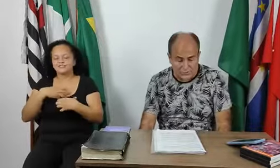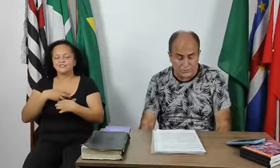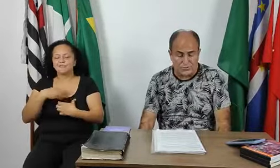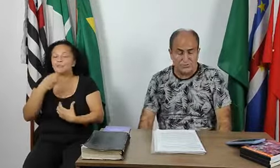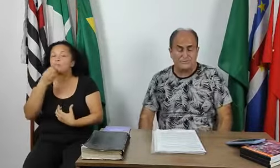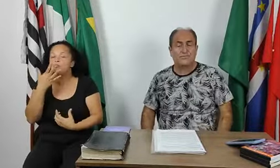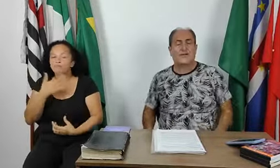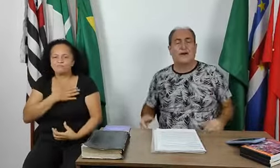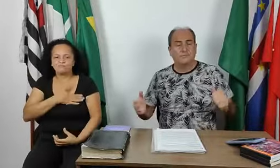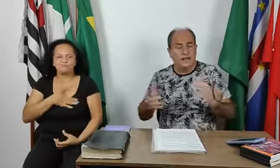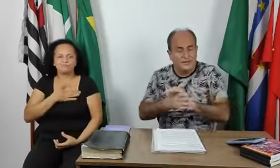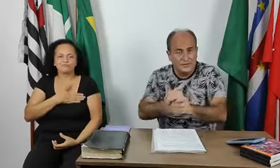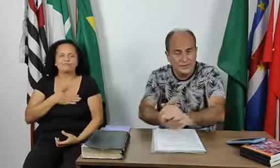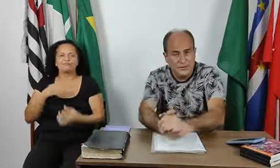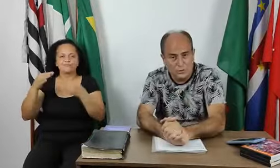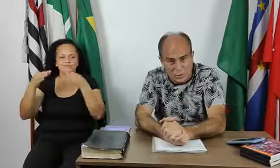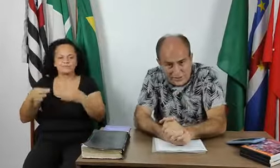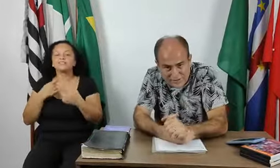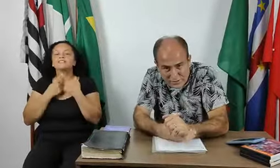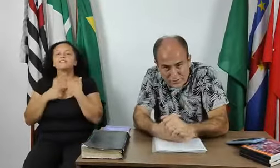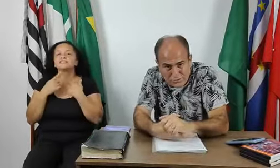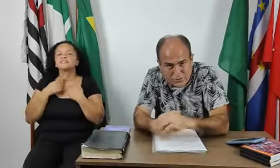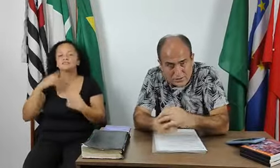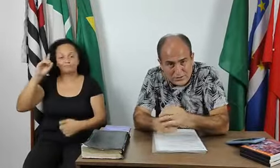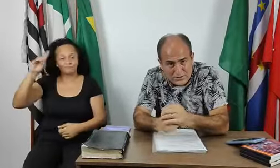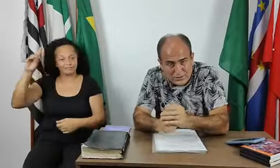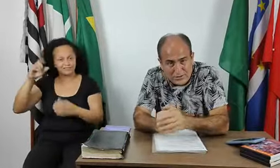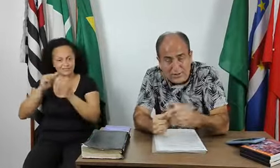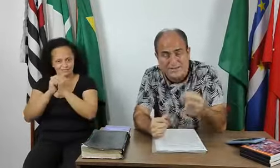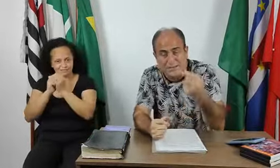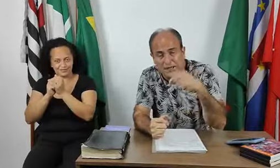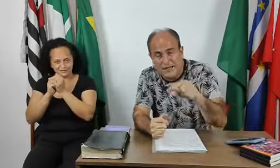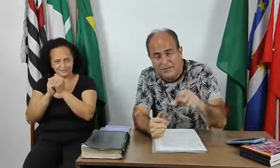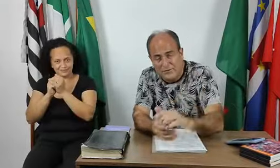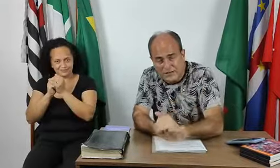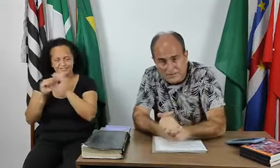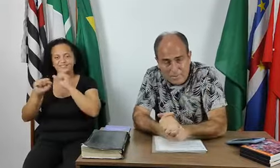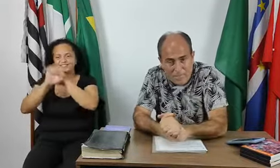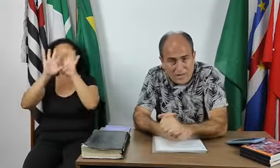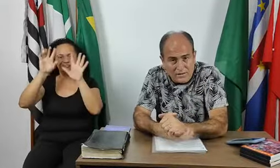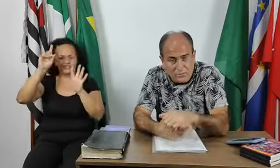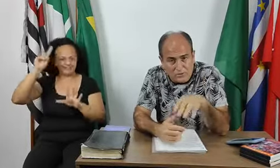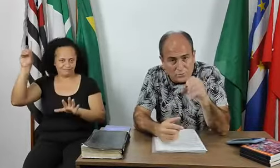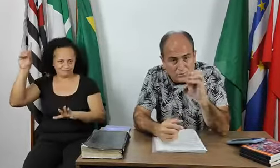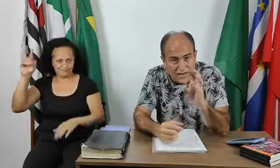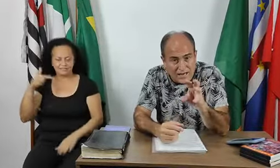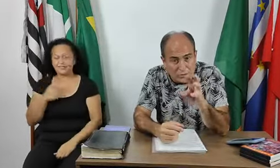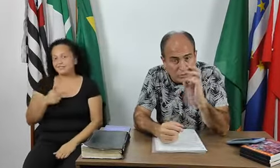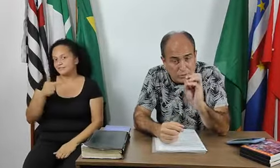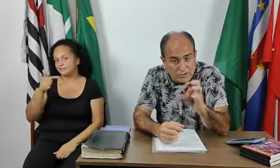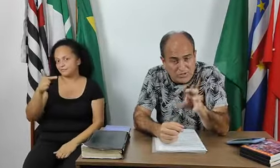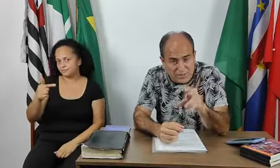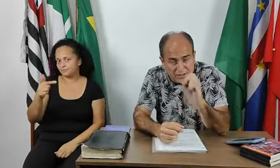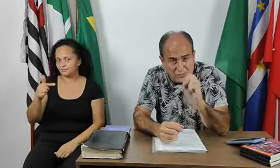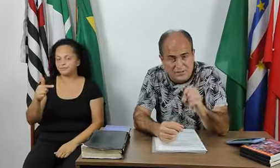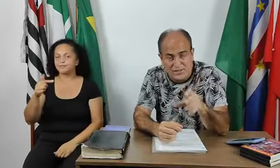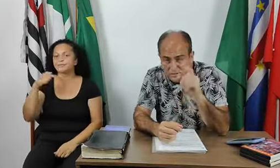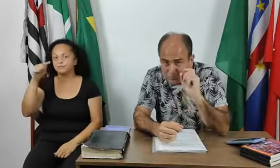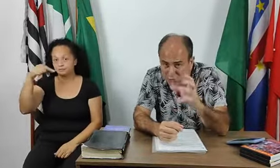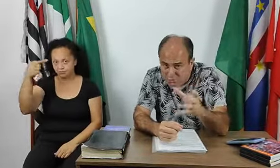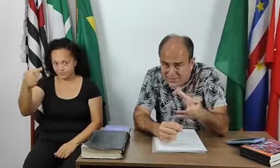Deus. Amém? Glória a Deus. Então a semana que vem nós vamos falar sobre o